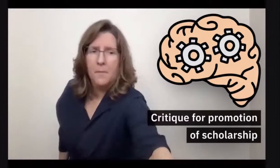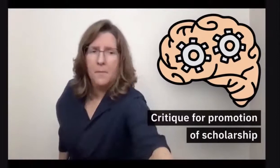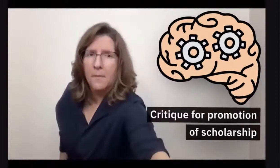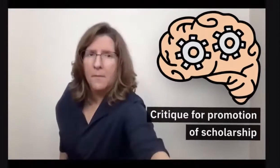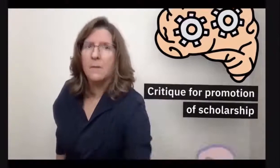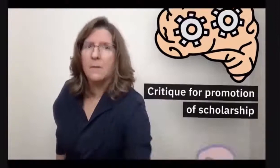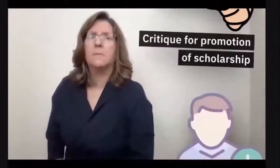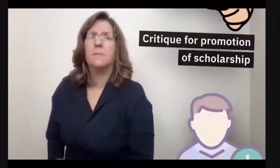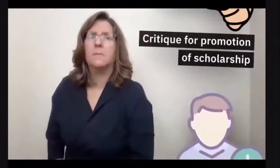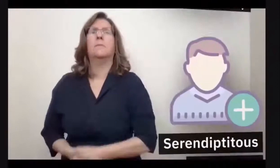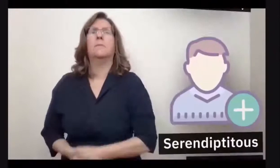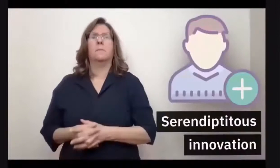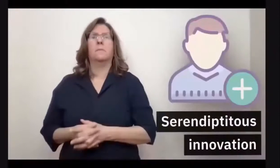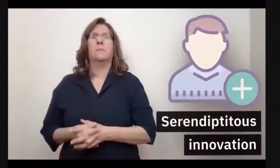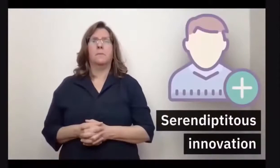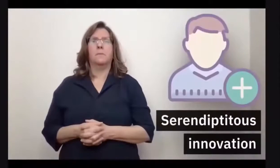había visto anteriormente.